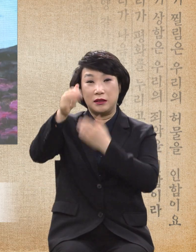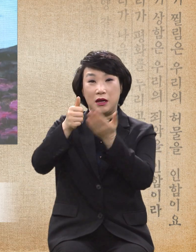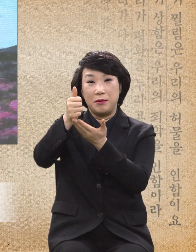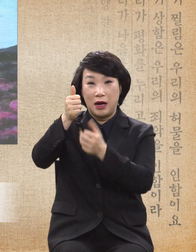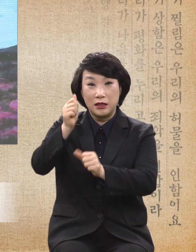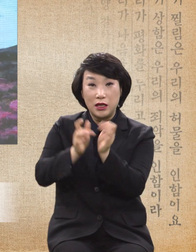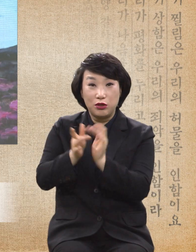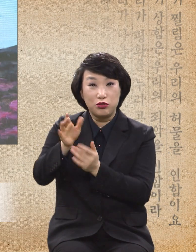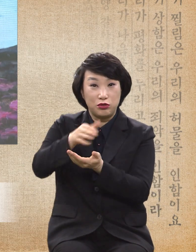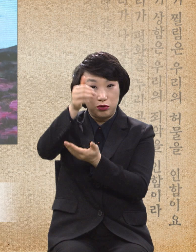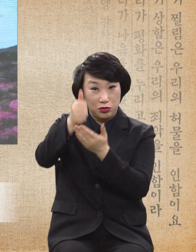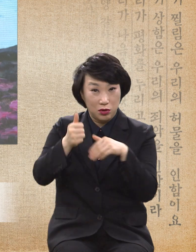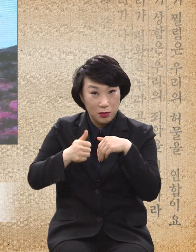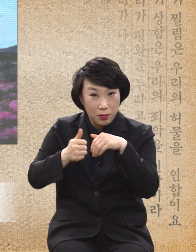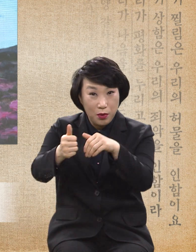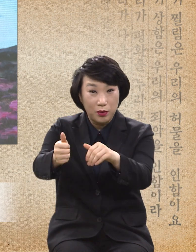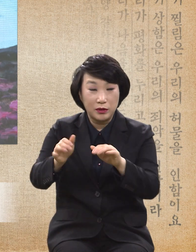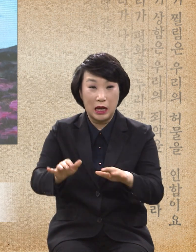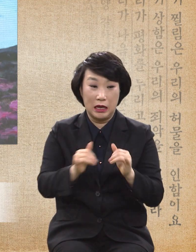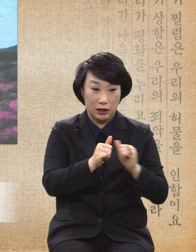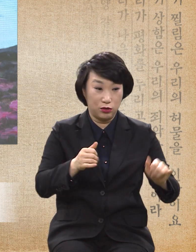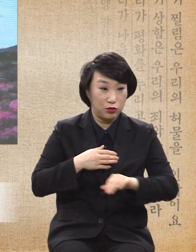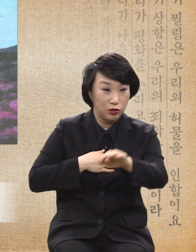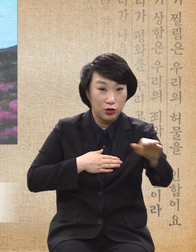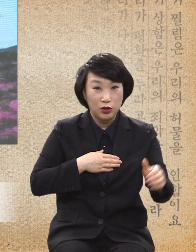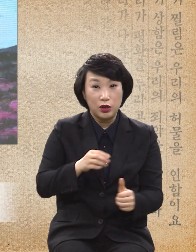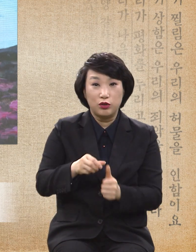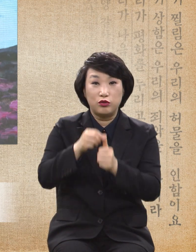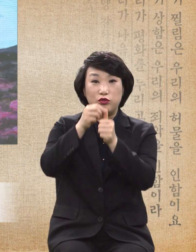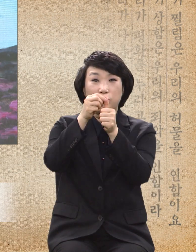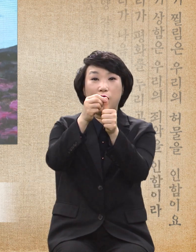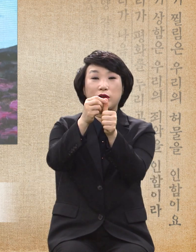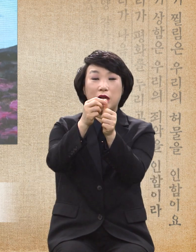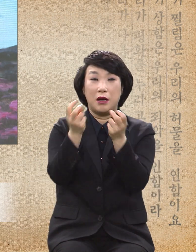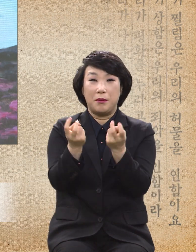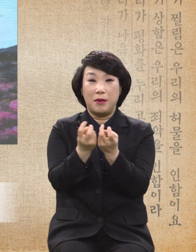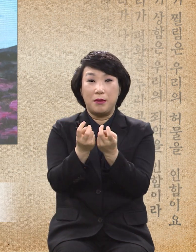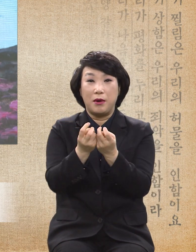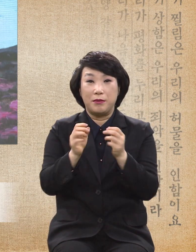예수를 보내면서 인류